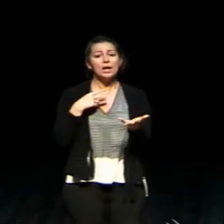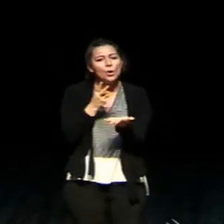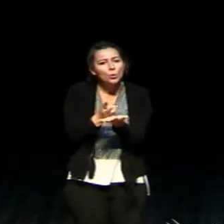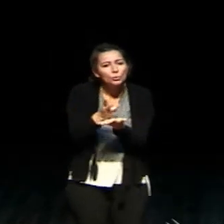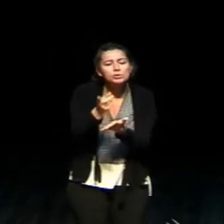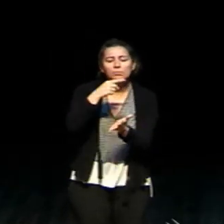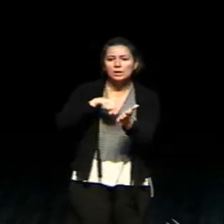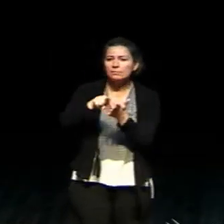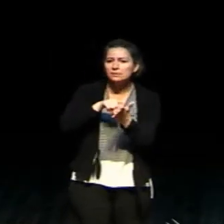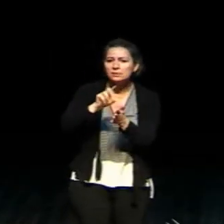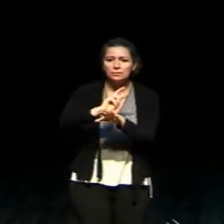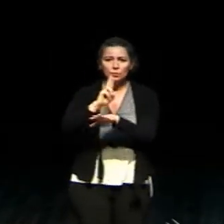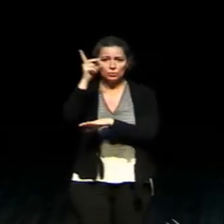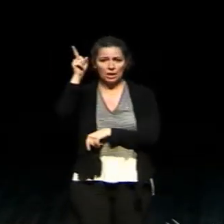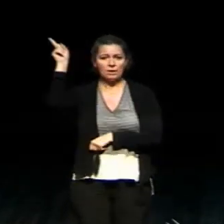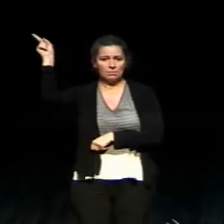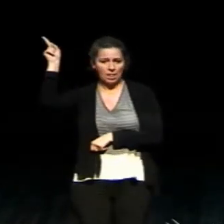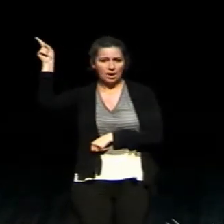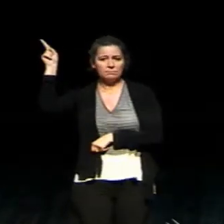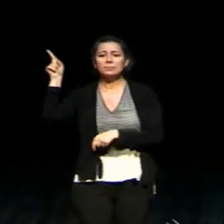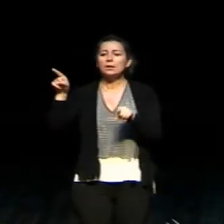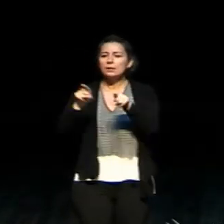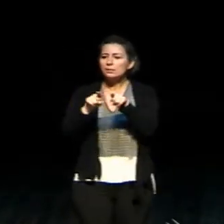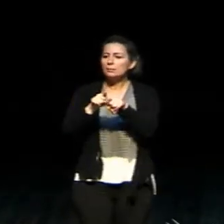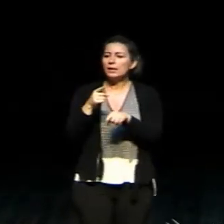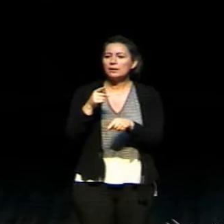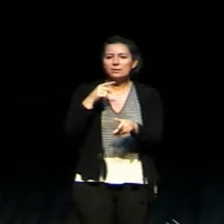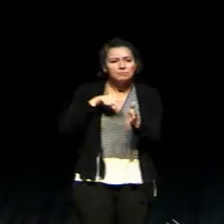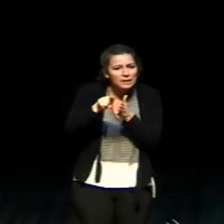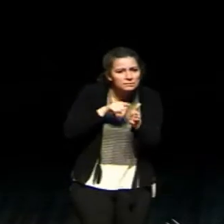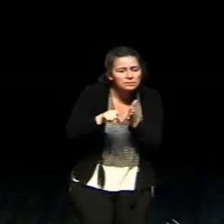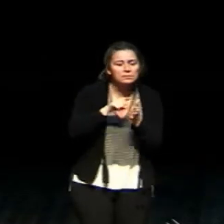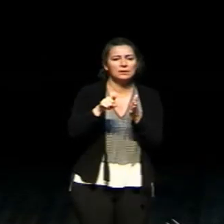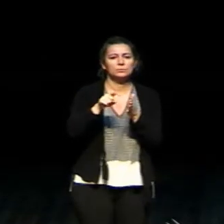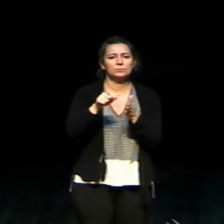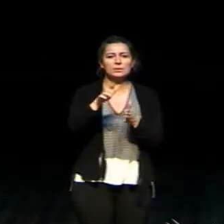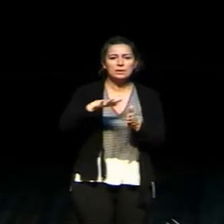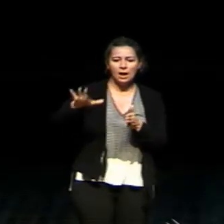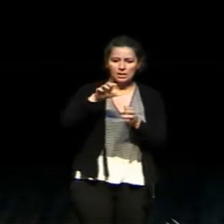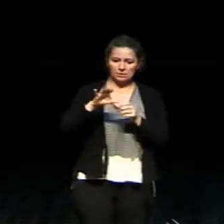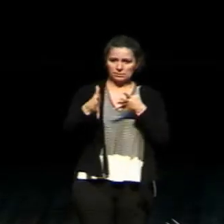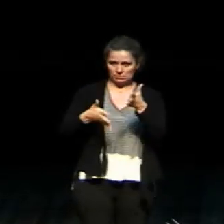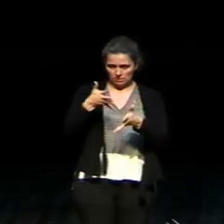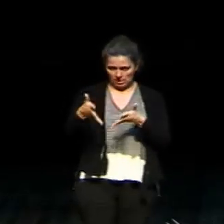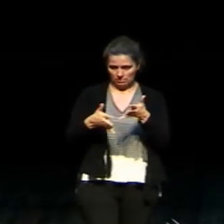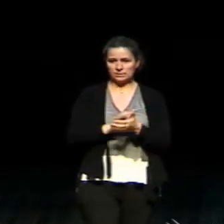só cognitiva, mas sim tem a ver com a relação entre as pessoas dentro do espaço de ensino. E aí, dentro da minha